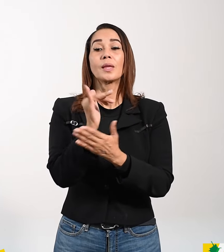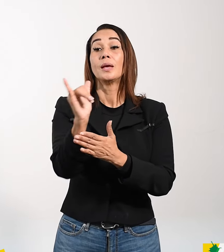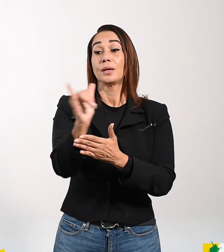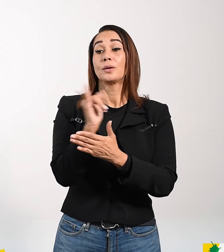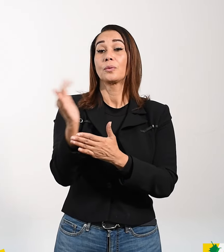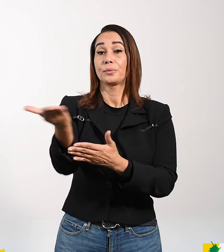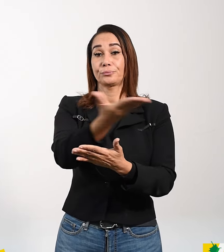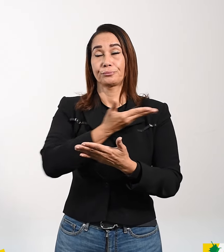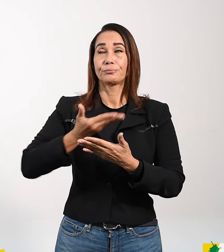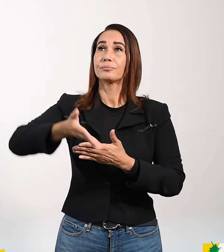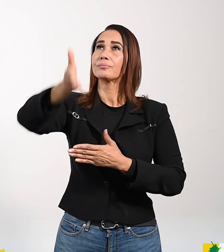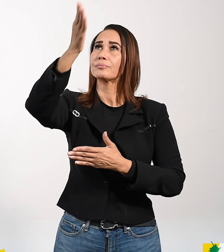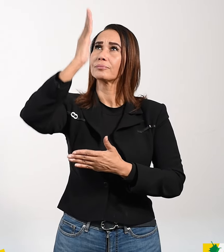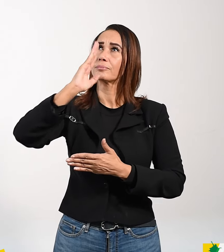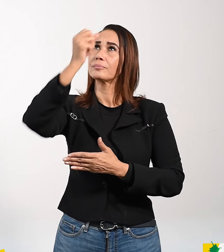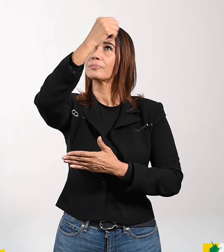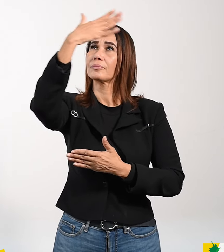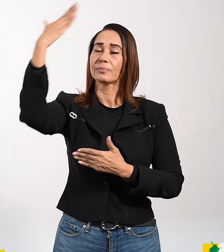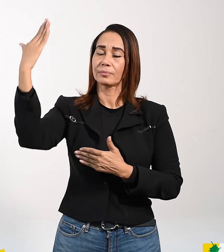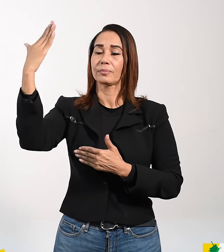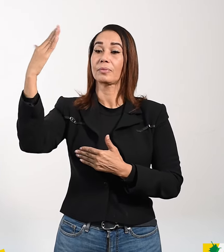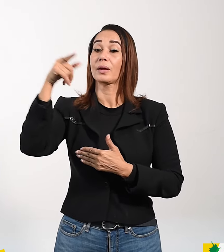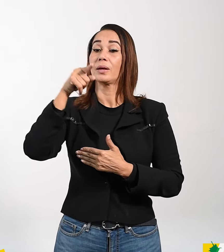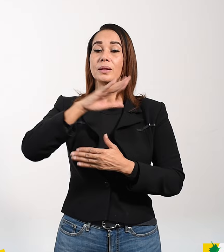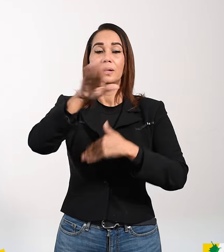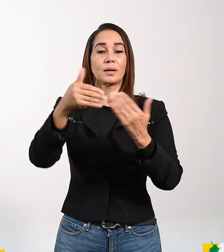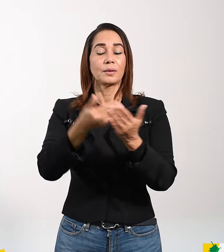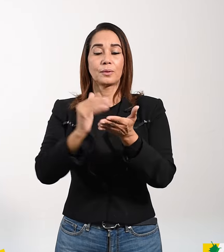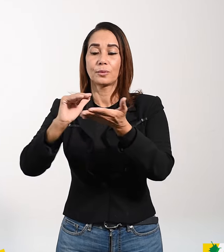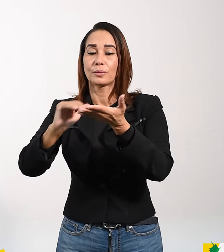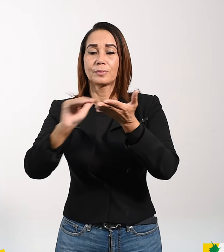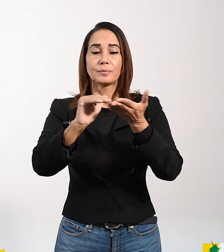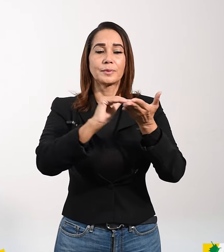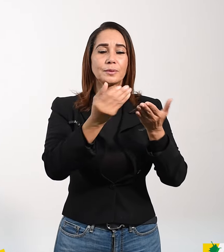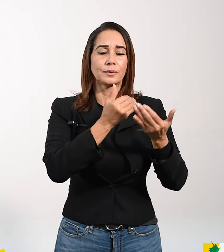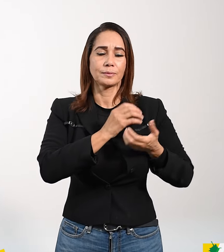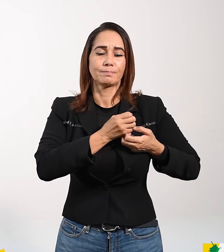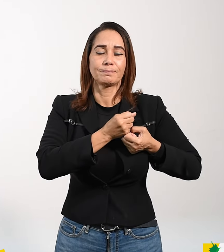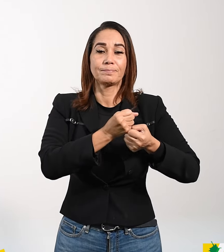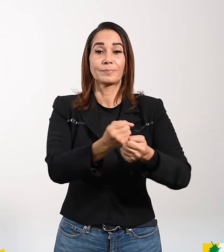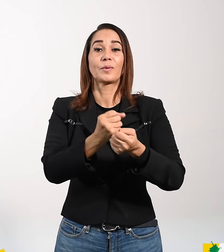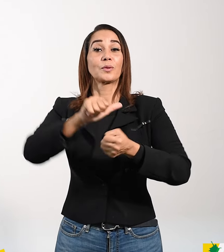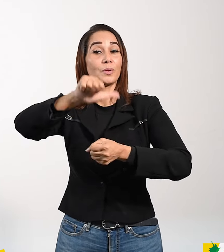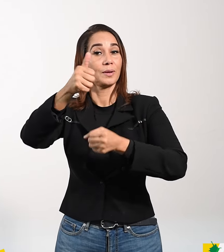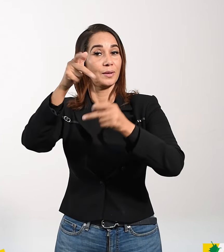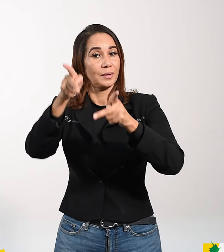con ustedes mi Padre del Cielo Si cada cual no perdona de corazón a su hermano Cuando